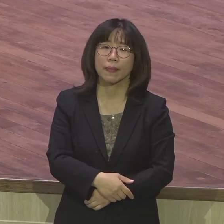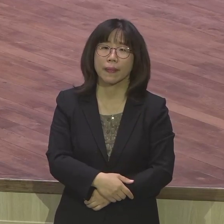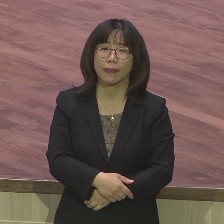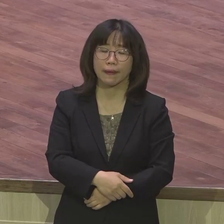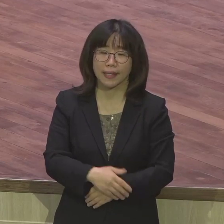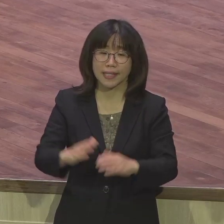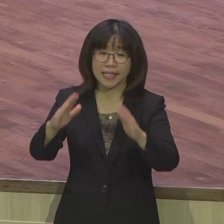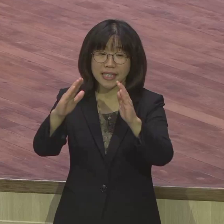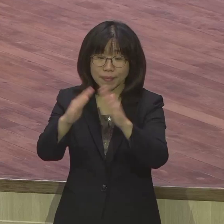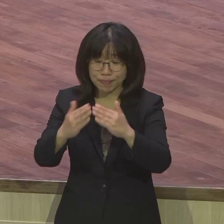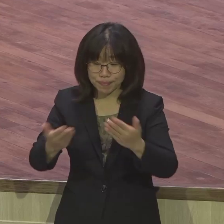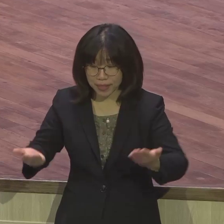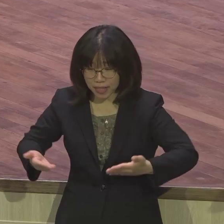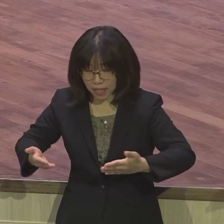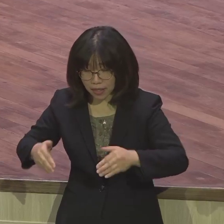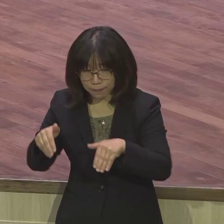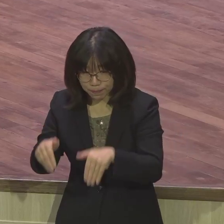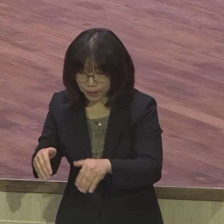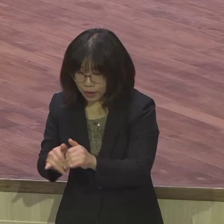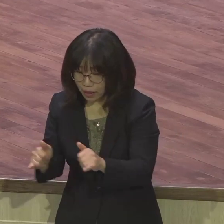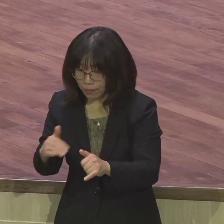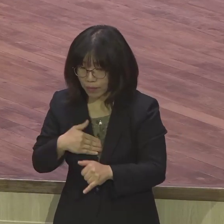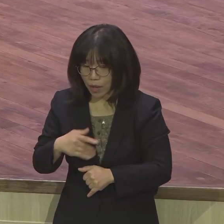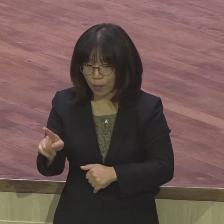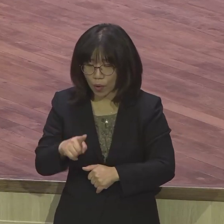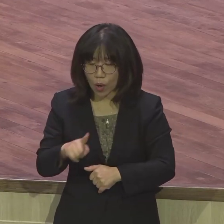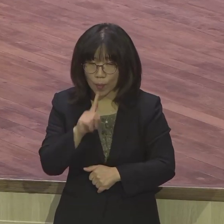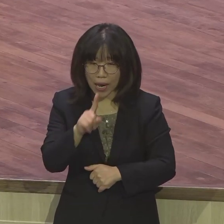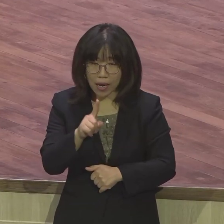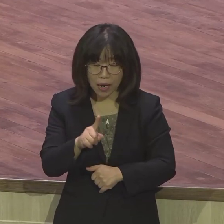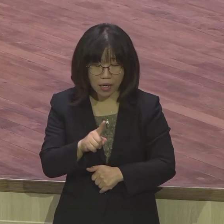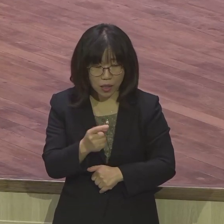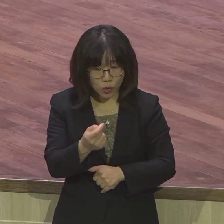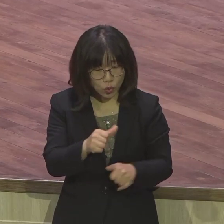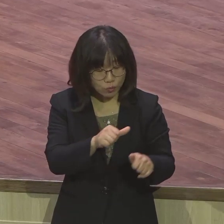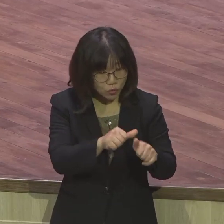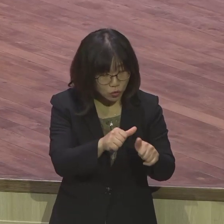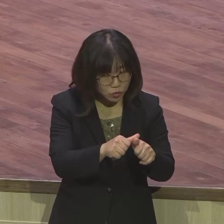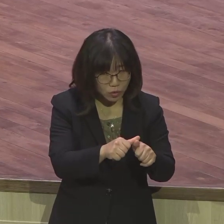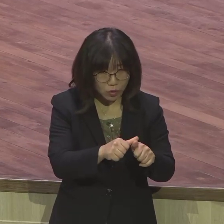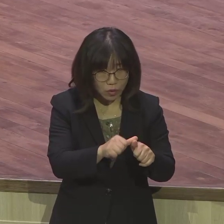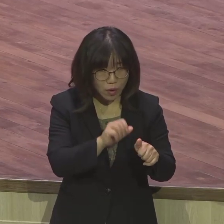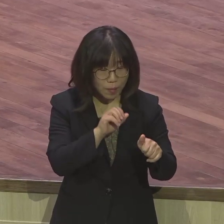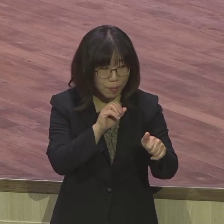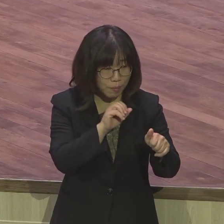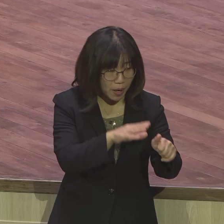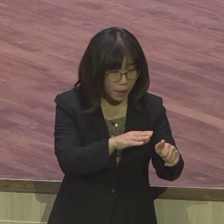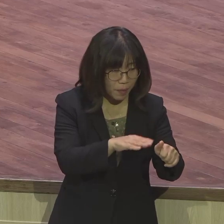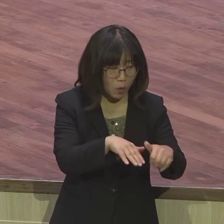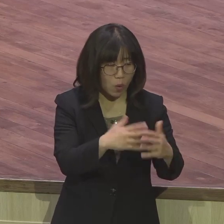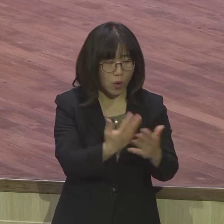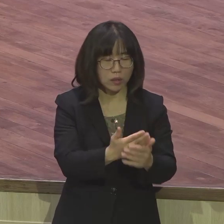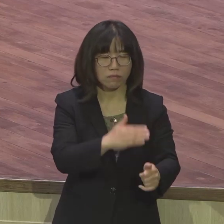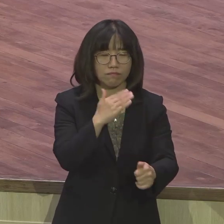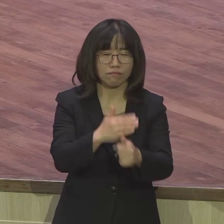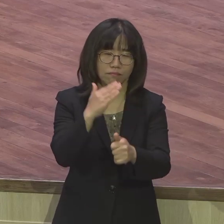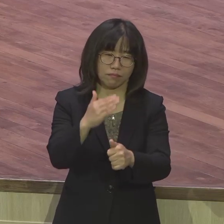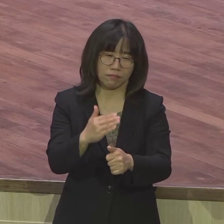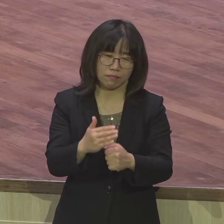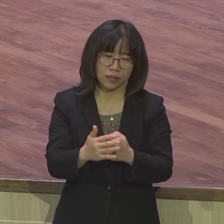뭐라 그러면 당신이 왜 나에게 이런 얘기를 하냐, 바로 그냥 그만두고 그냥 나간대요.